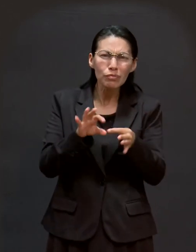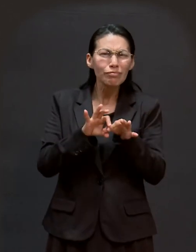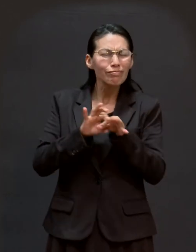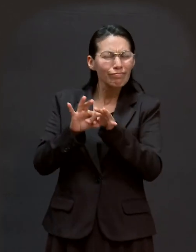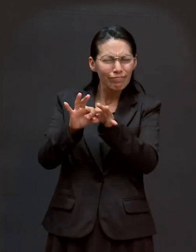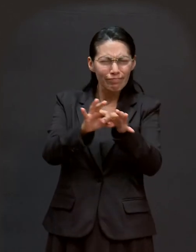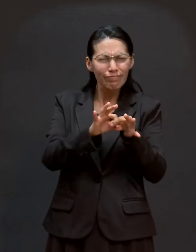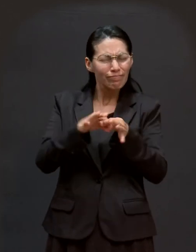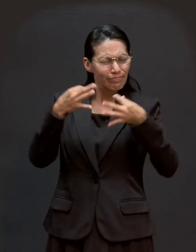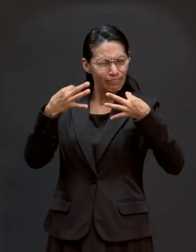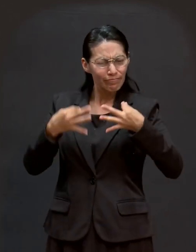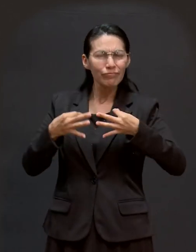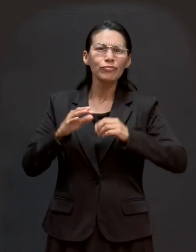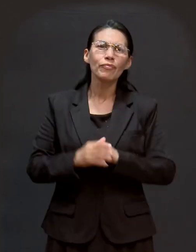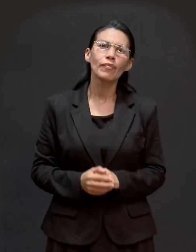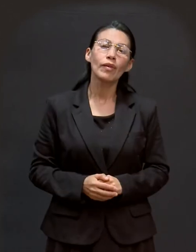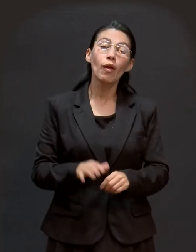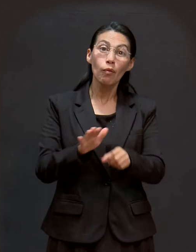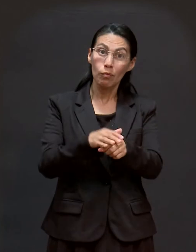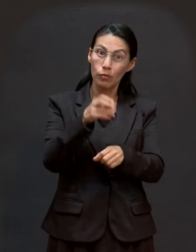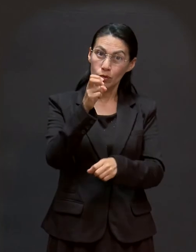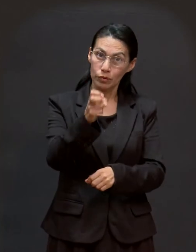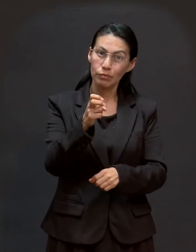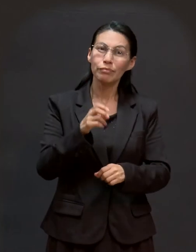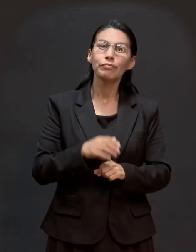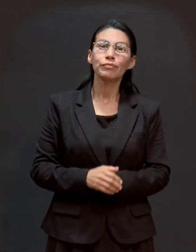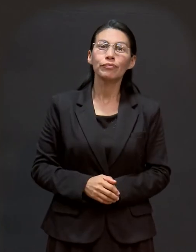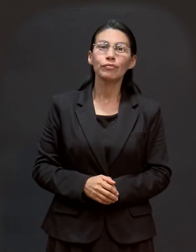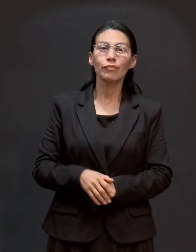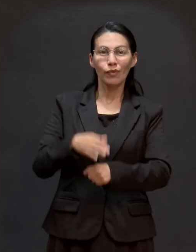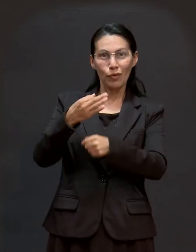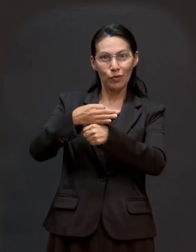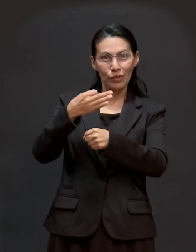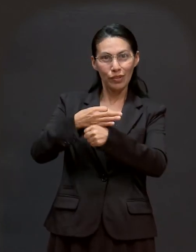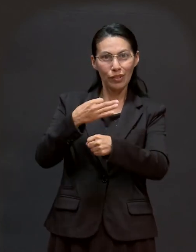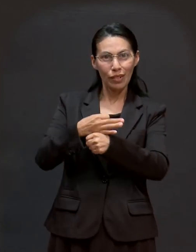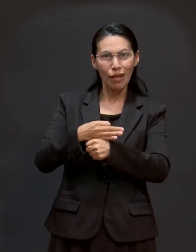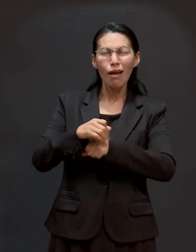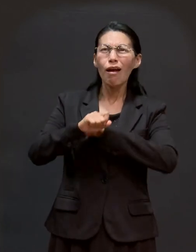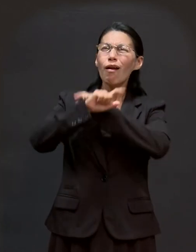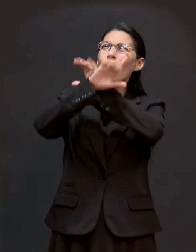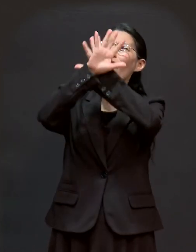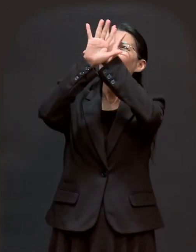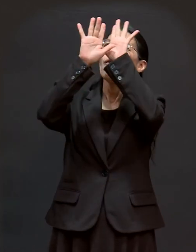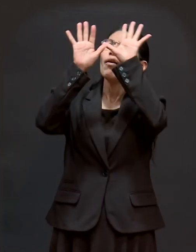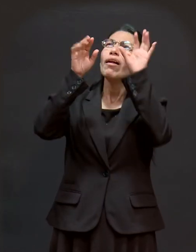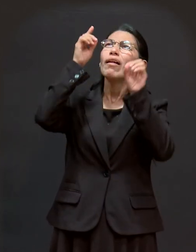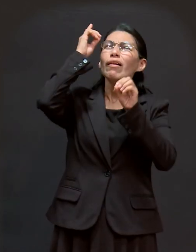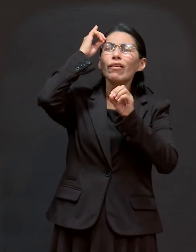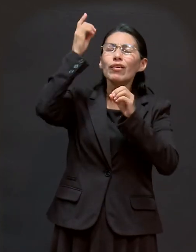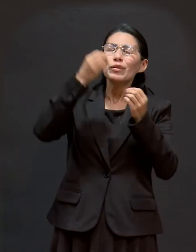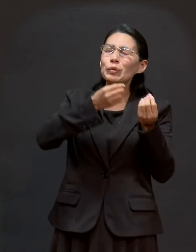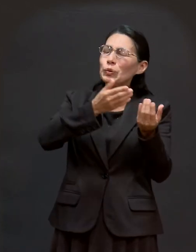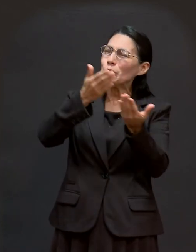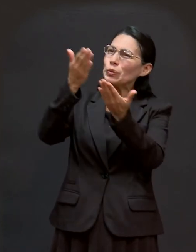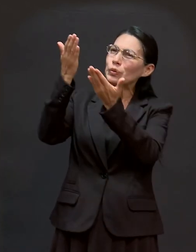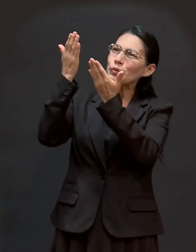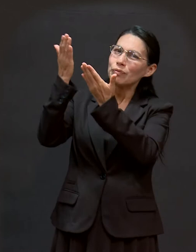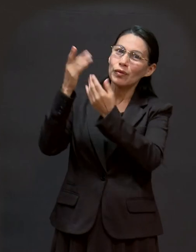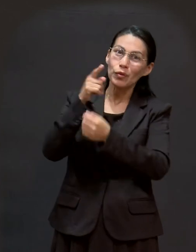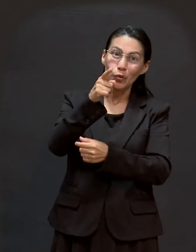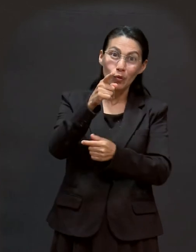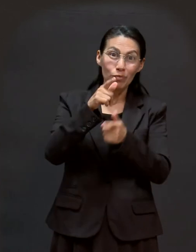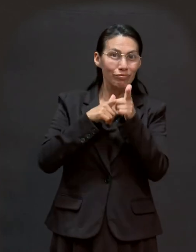confraternidad espiritual por eso vamos a compartir la gloria de dios no te muevas